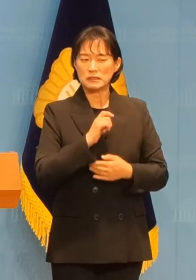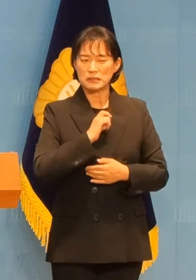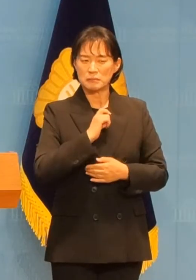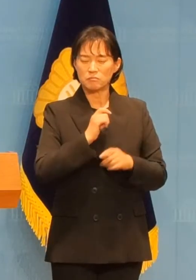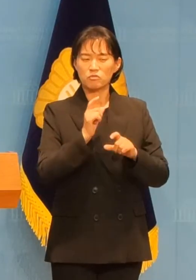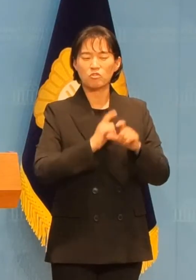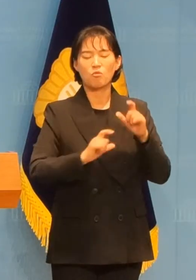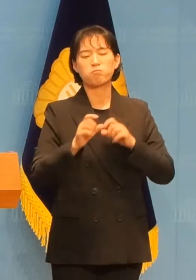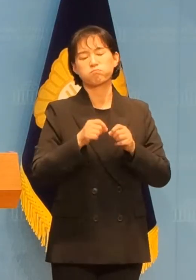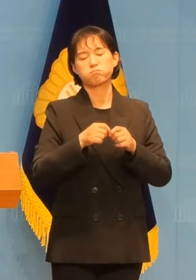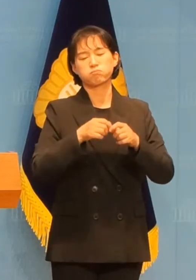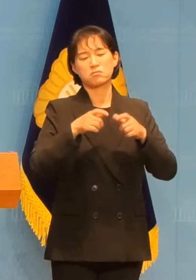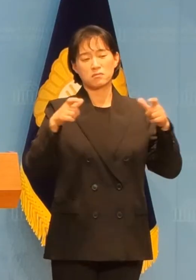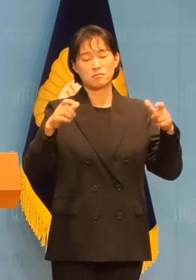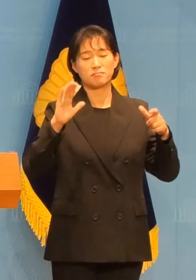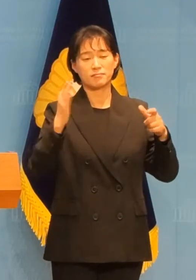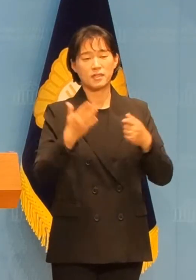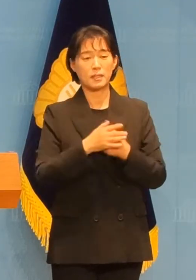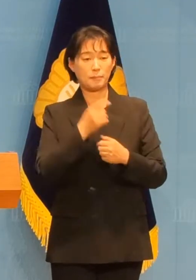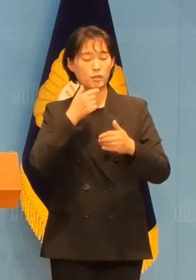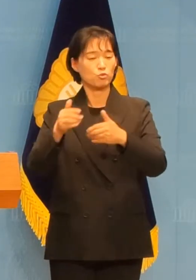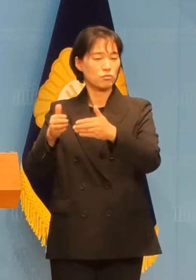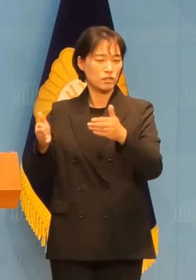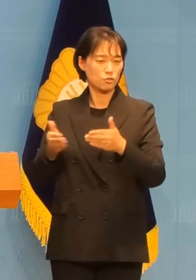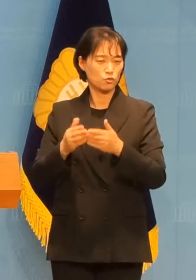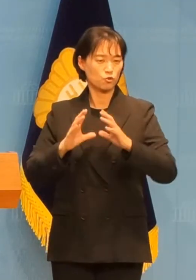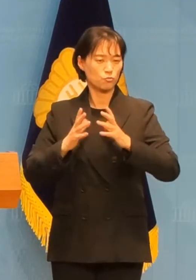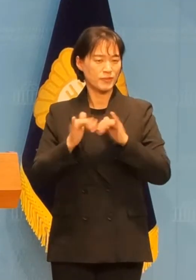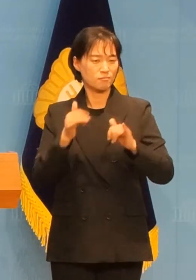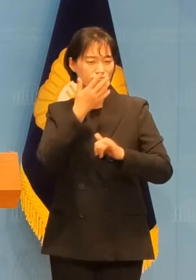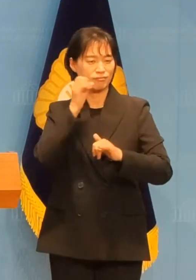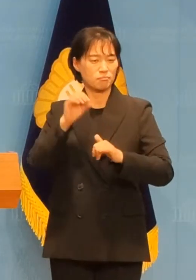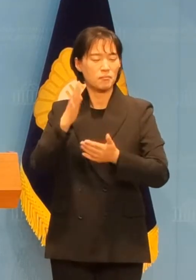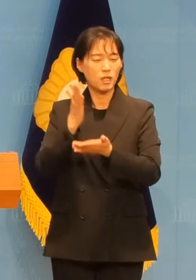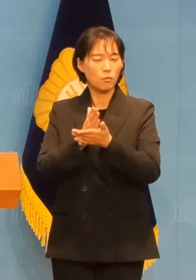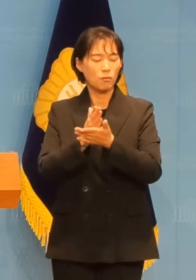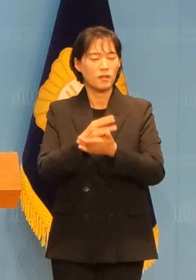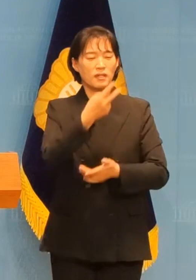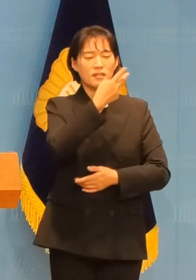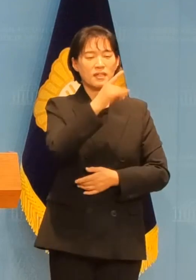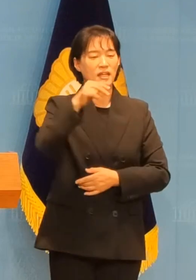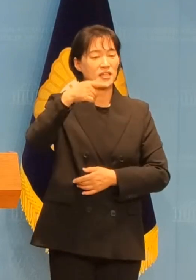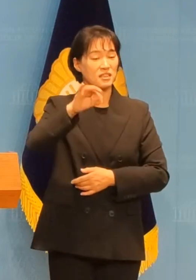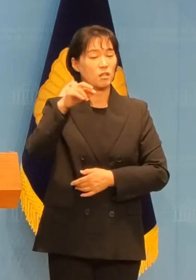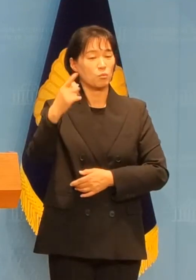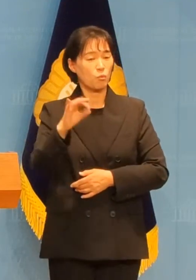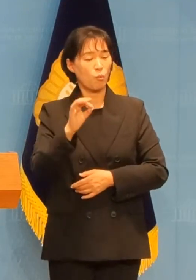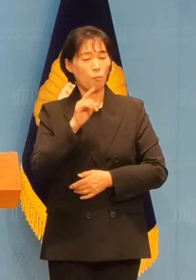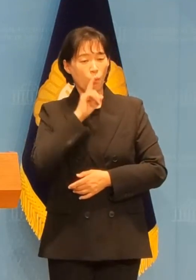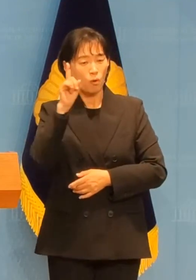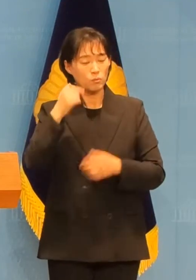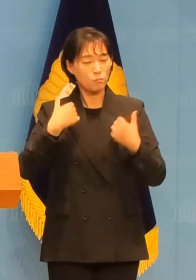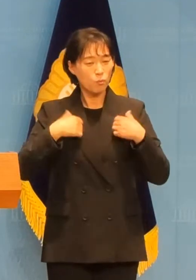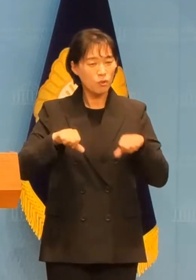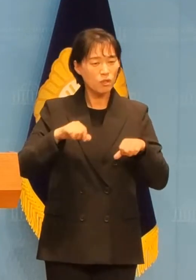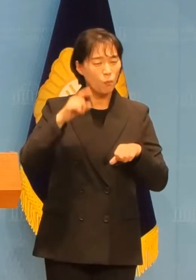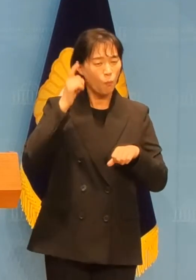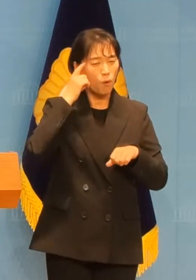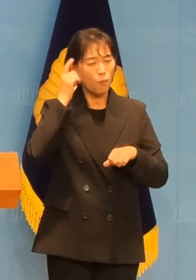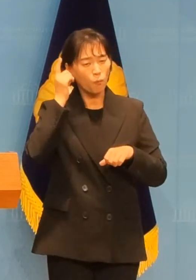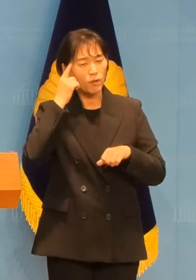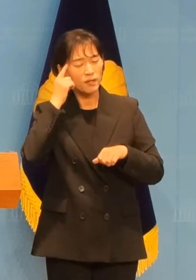커집니다. 민주당은 더 이상 국민을 기만하지 말고 대장동 항소 포기 외압 의혹의